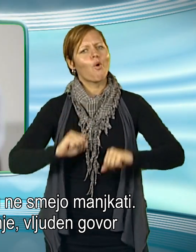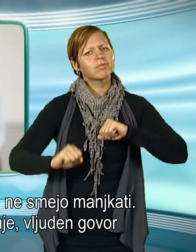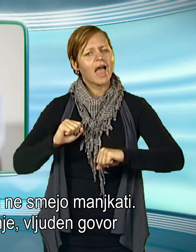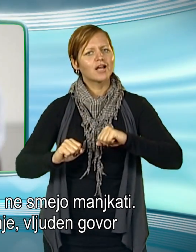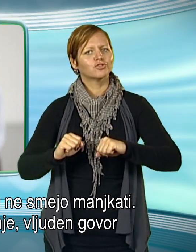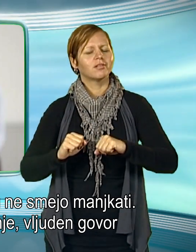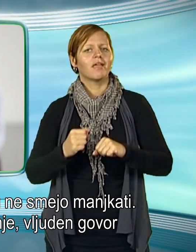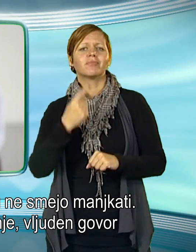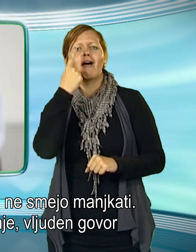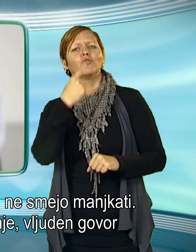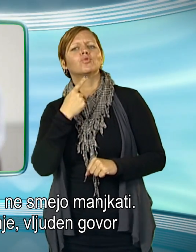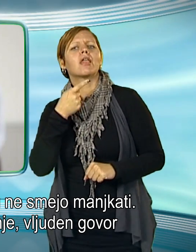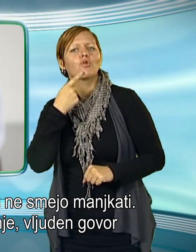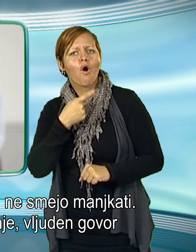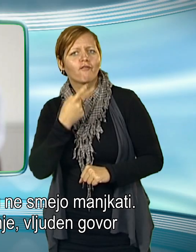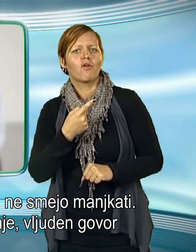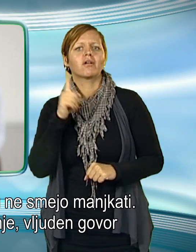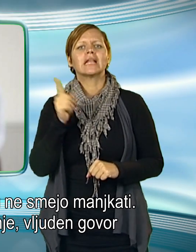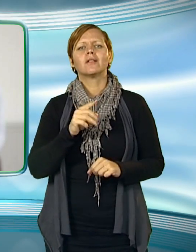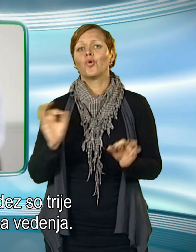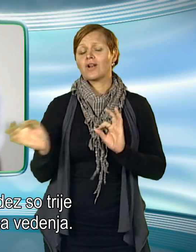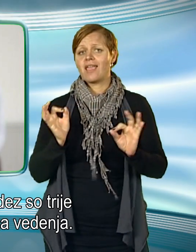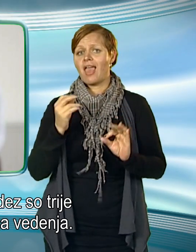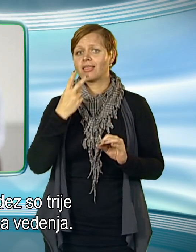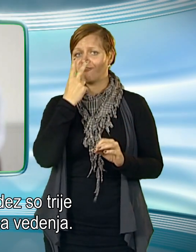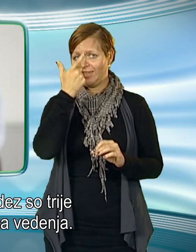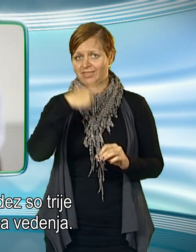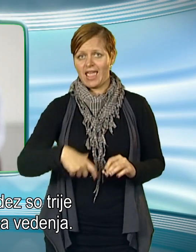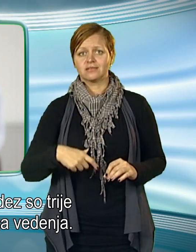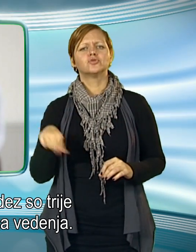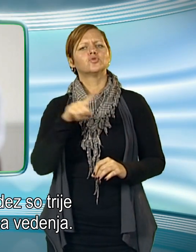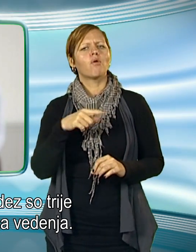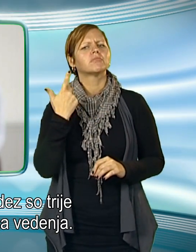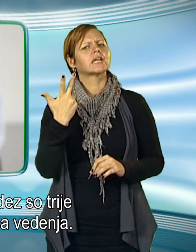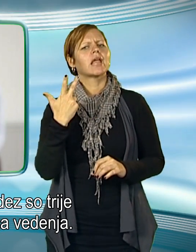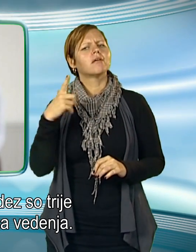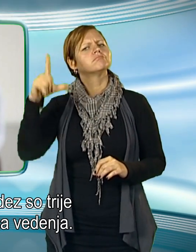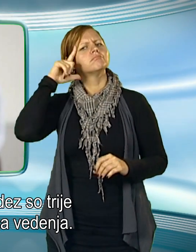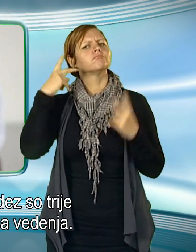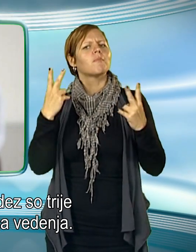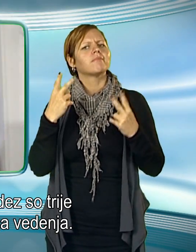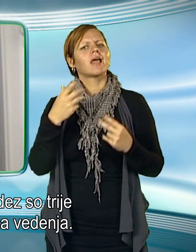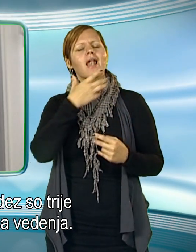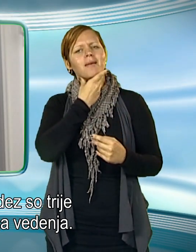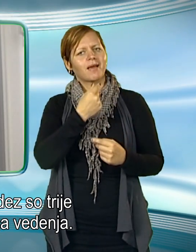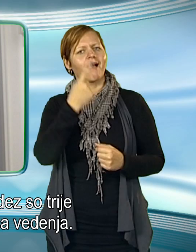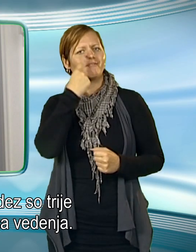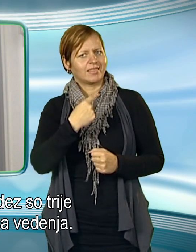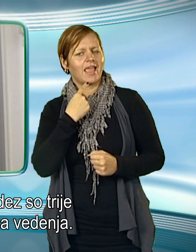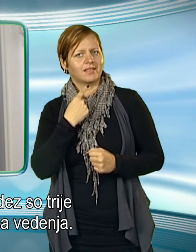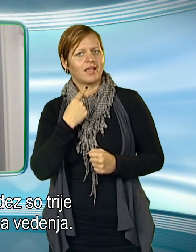Korektno obnašanje, vljuden govor in urejen videz so trije stebri lepega vedenja.